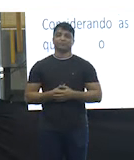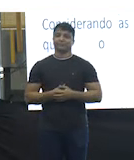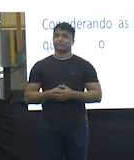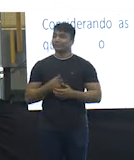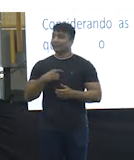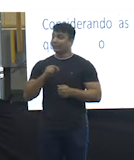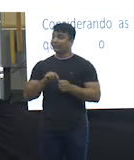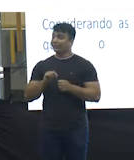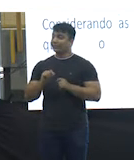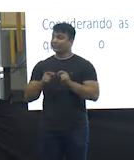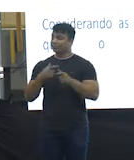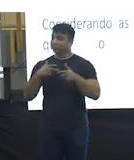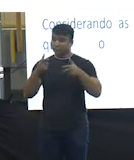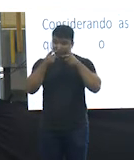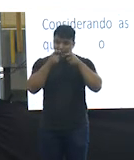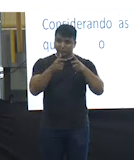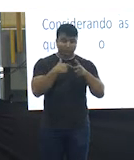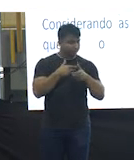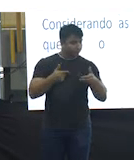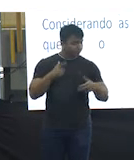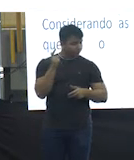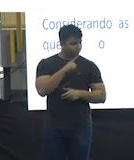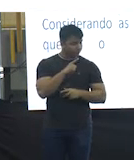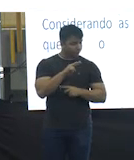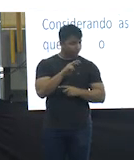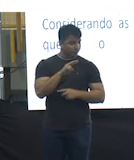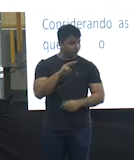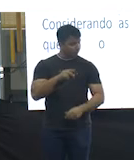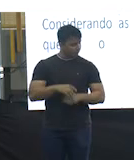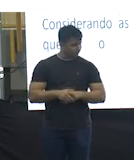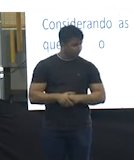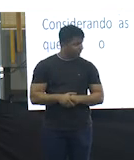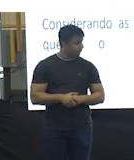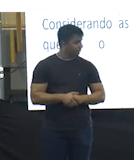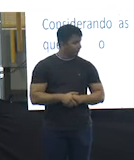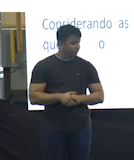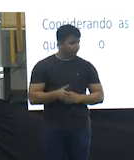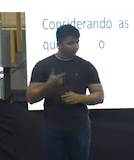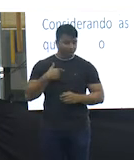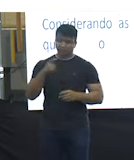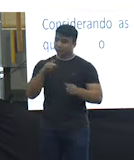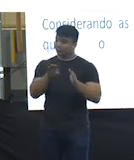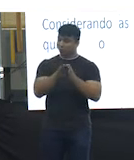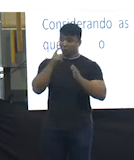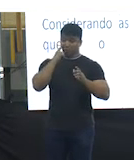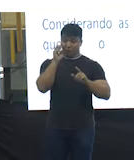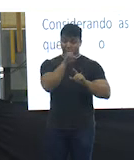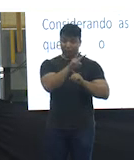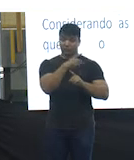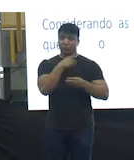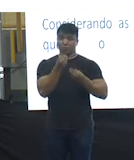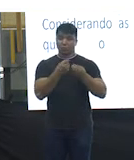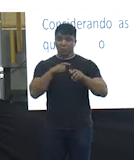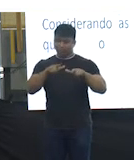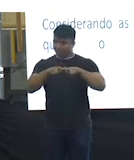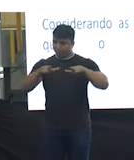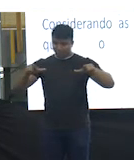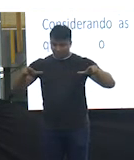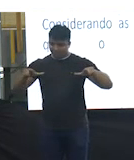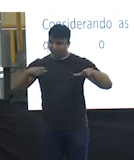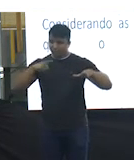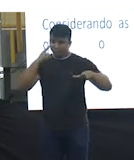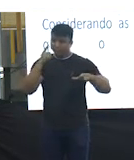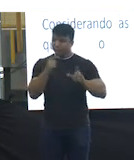fácil acesso, interessado no terreno, o leitor vai ao endereço indicado. E lá chegando, observa um painel com a planta a seguir, onde